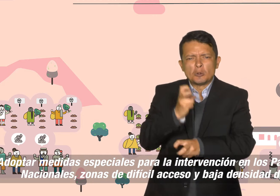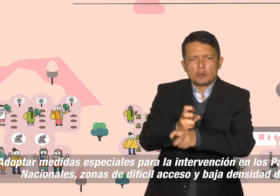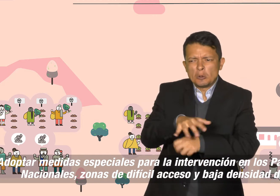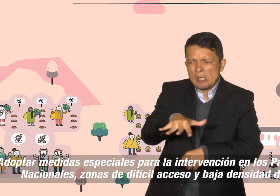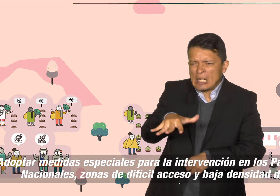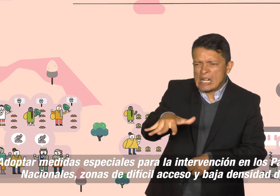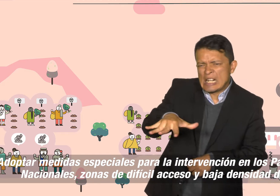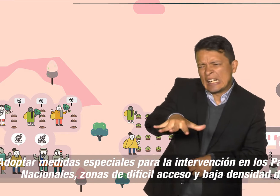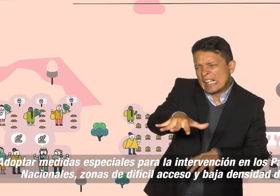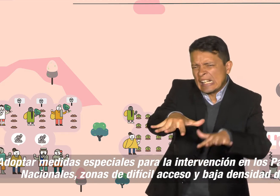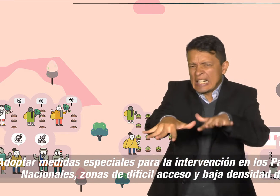densidad de población